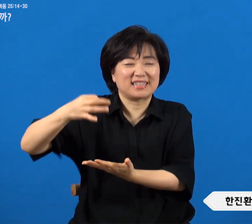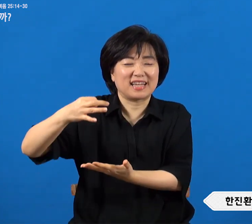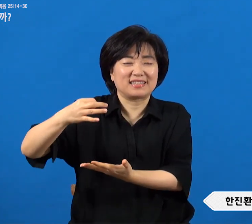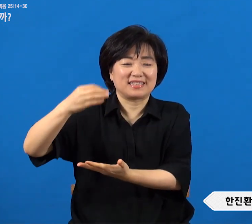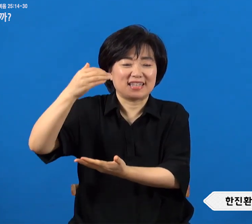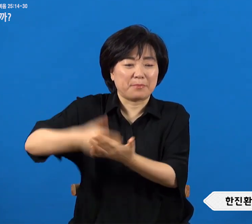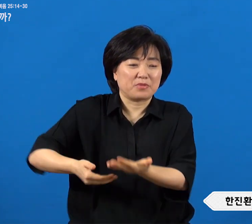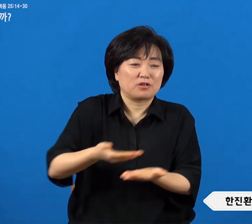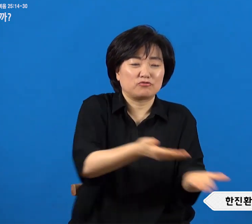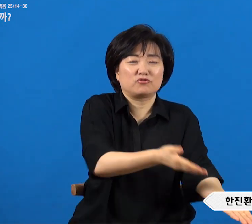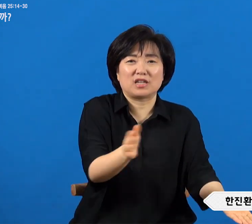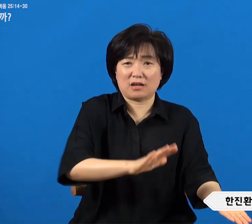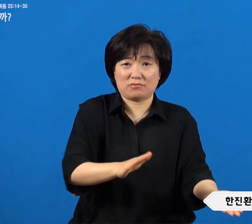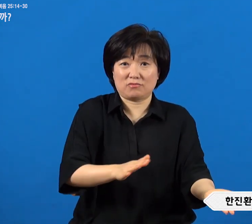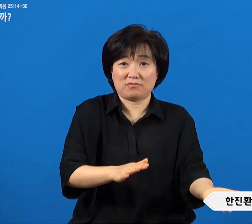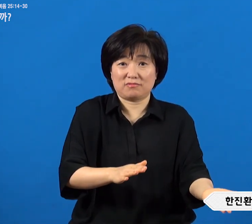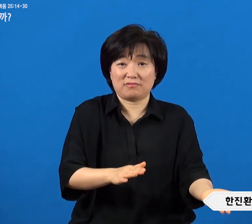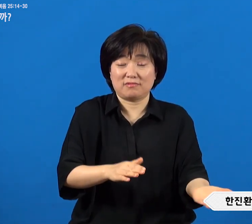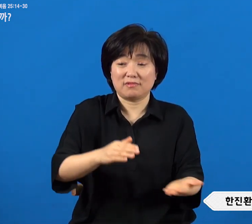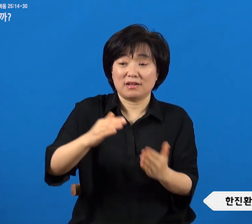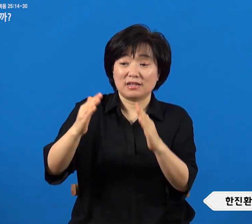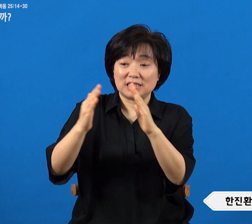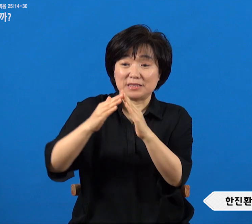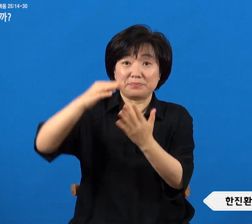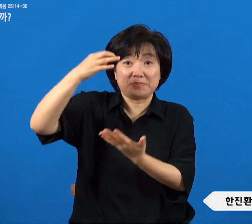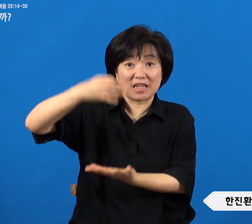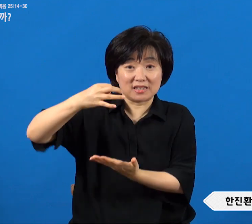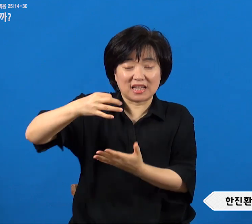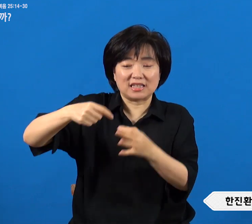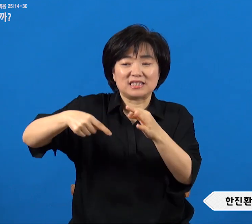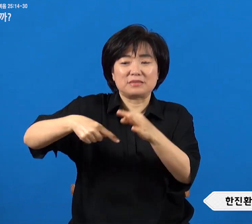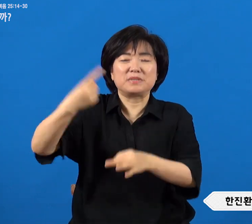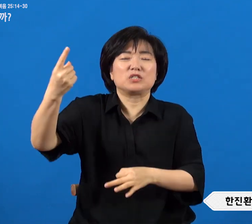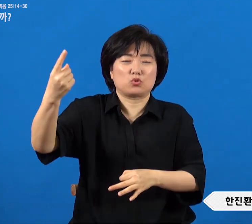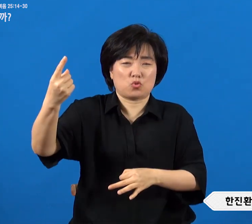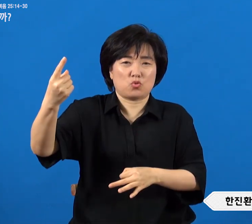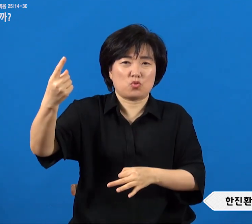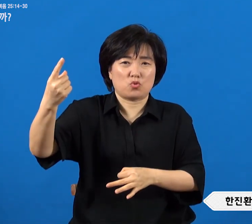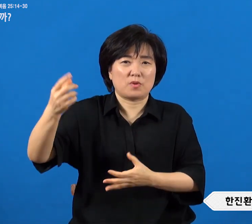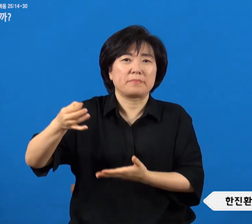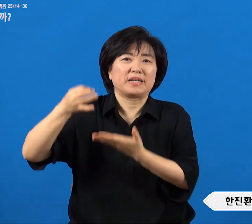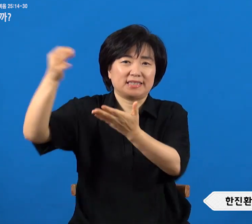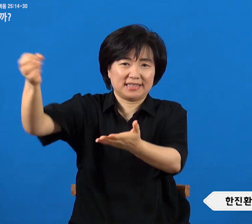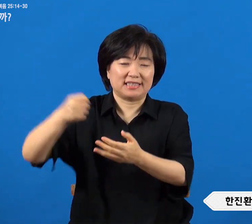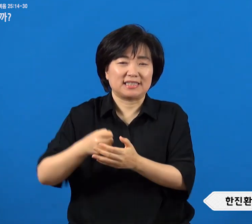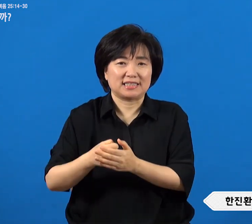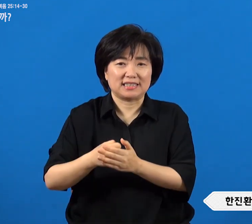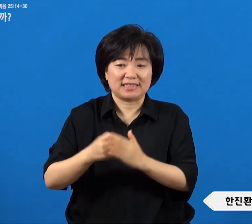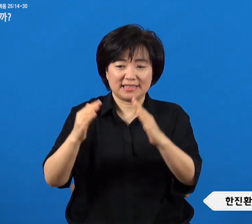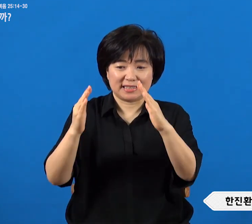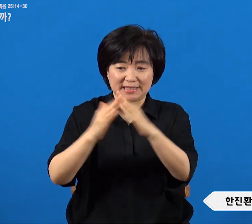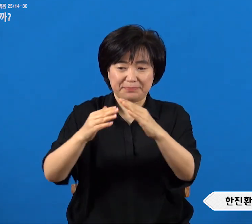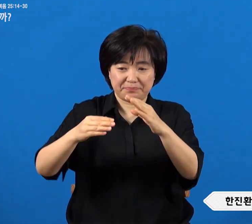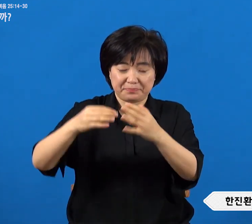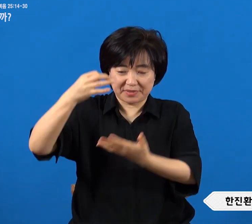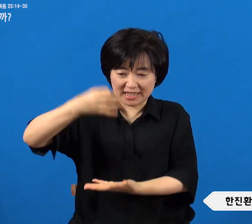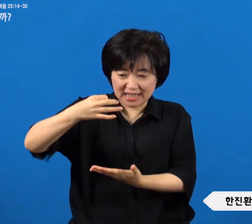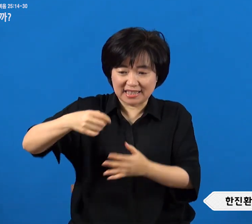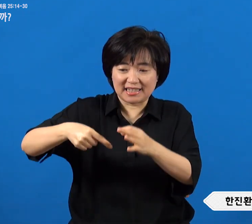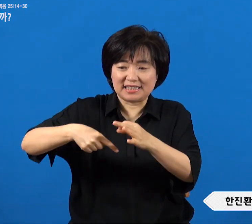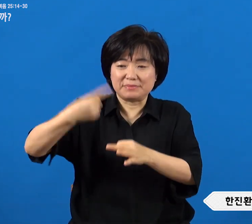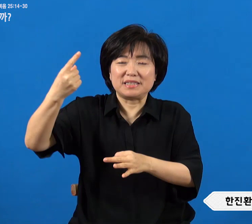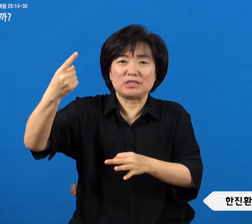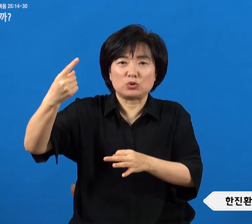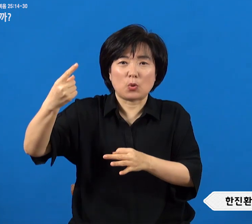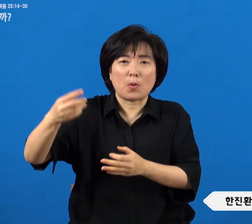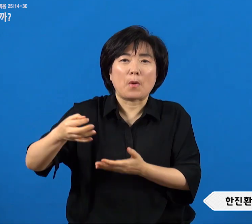최소한도로 유산에 11조 바치기, 그건 우리가 꼭 해야 됩니다. 최소한도로 유산에 11조 바치기 운동.